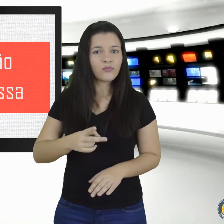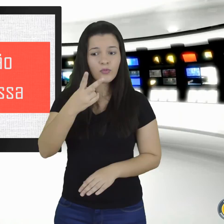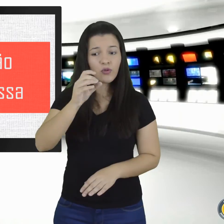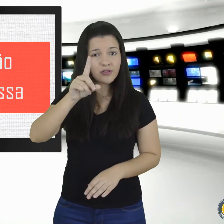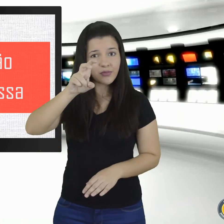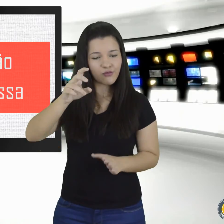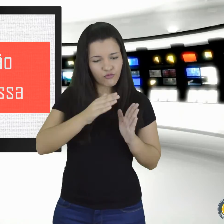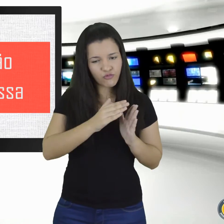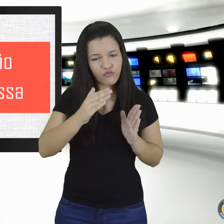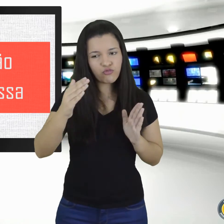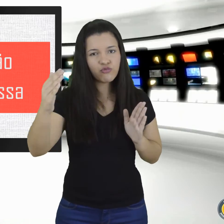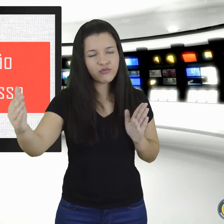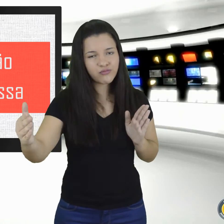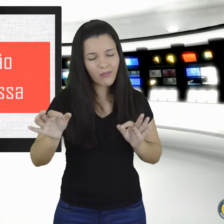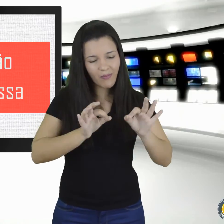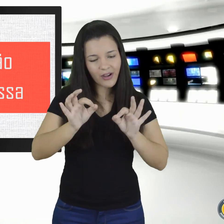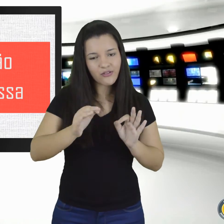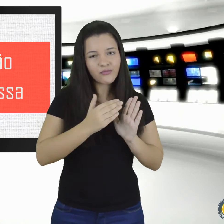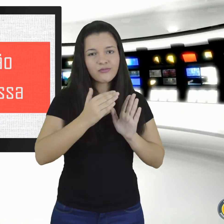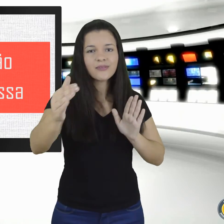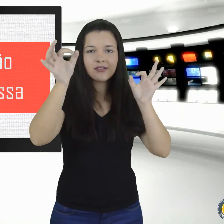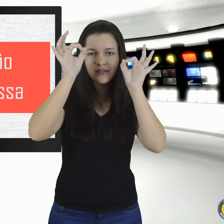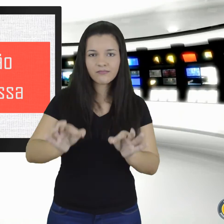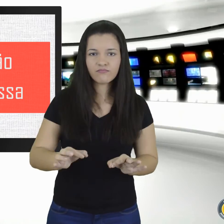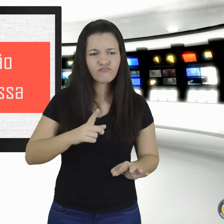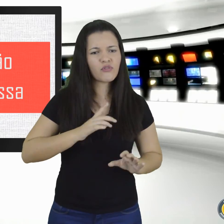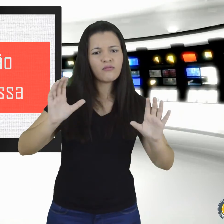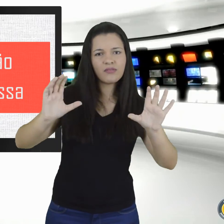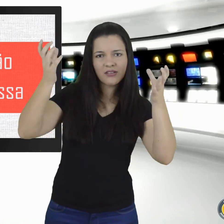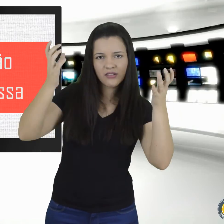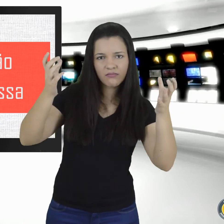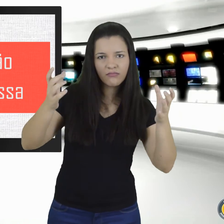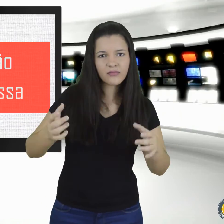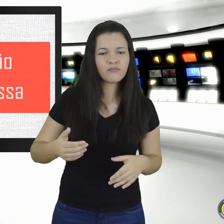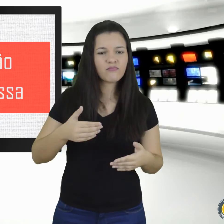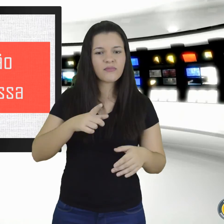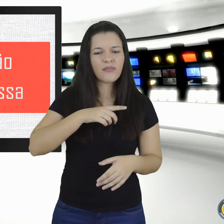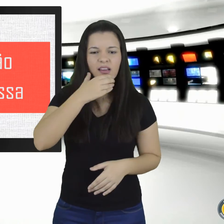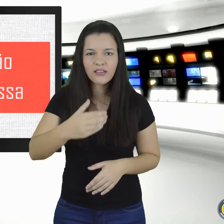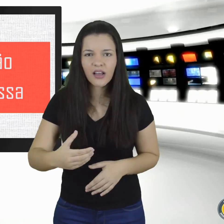ano conforme planejado, incluindo os eventos de confraternização com apoio de